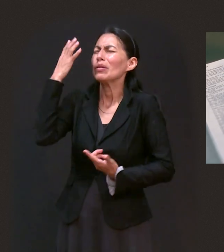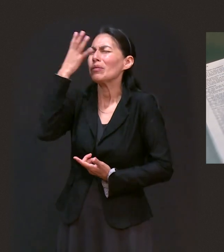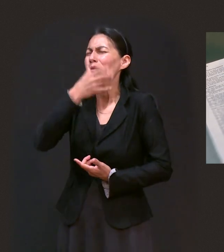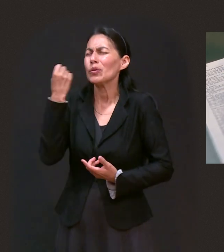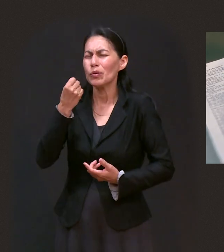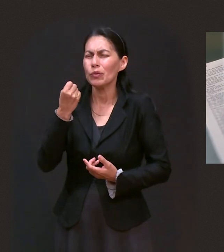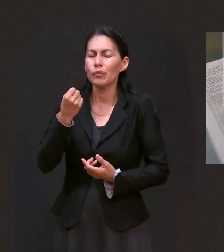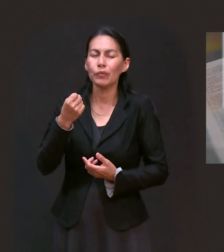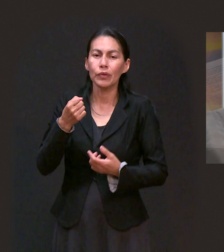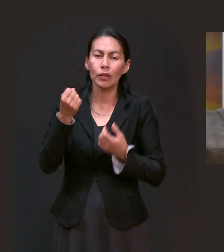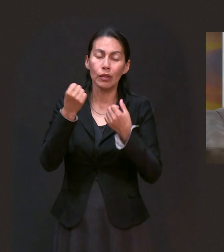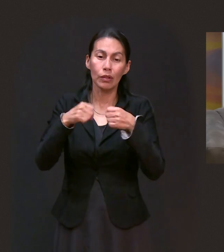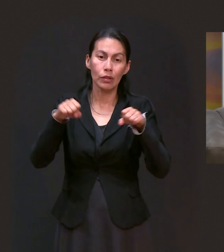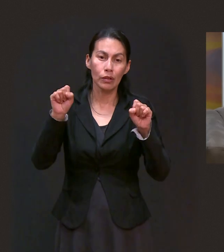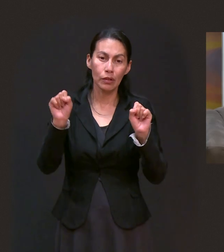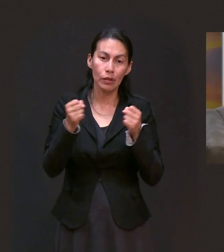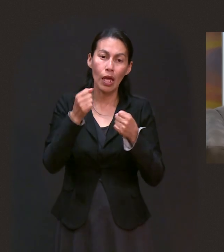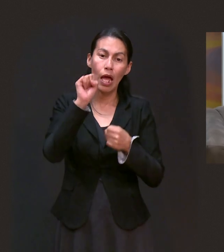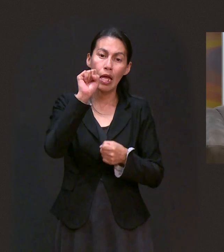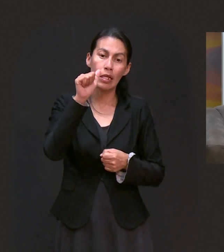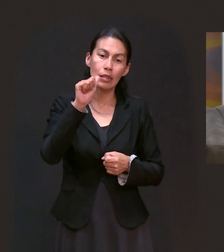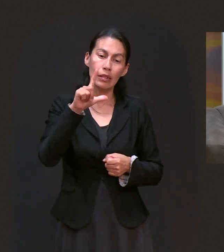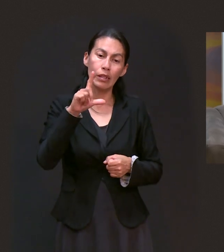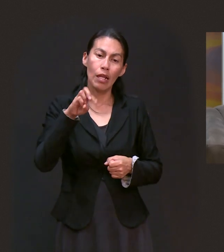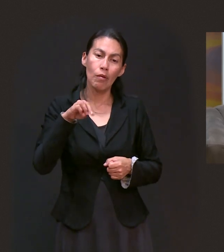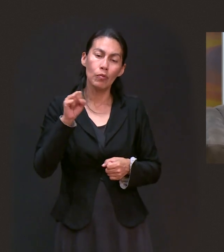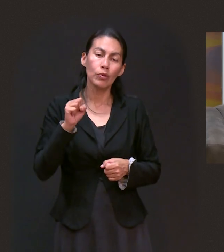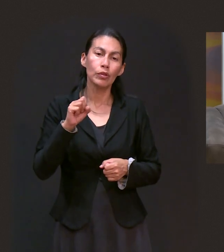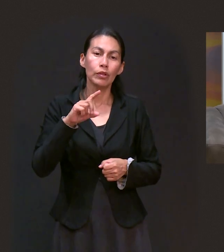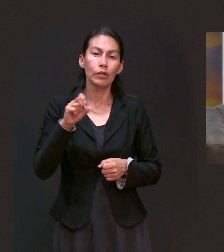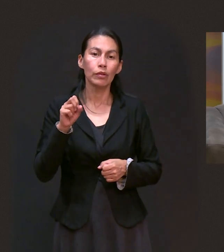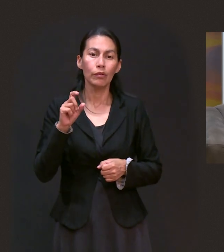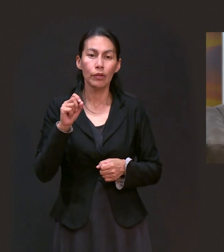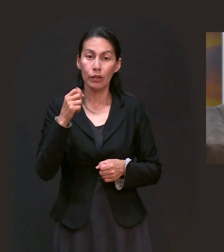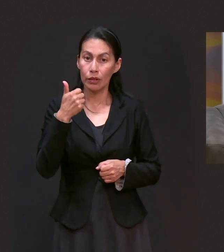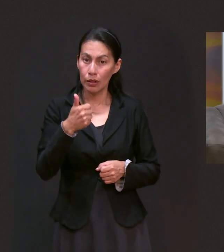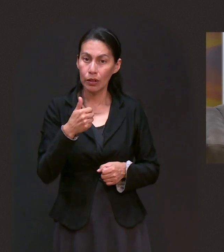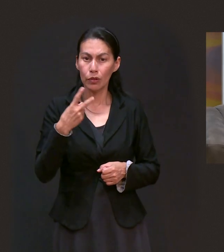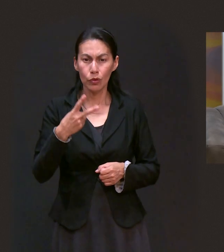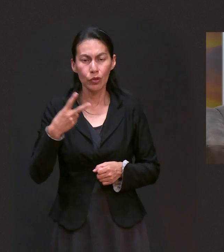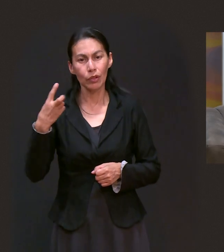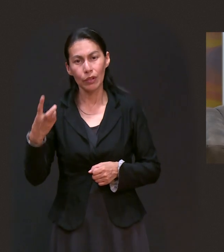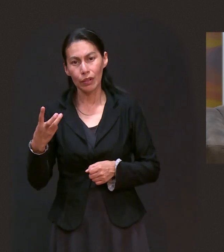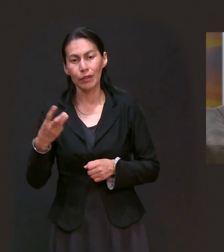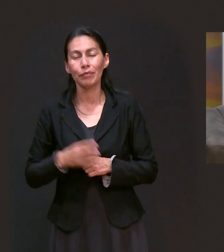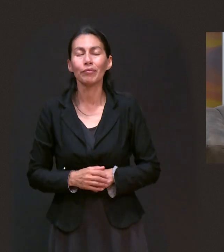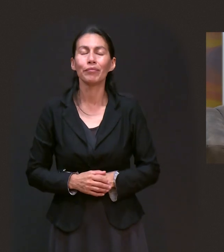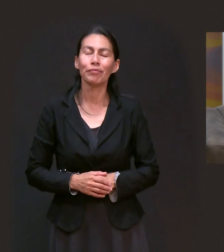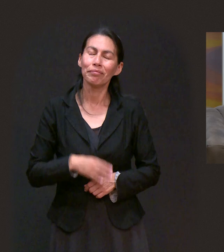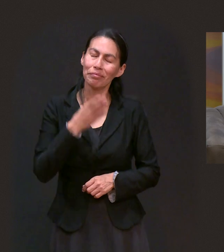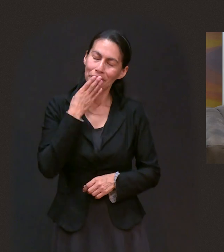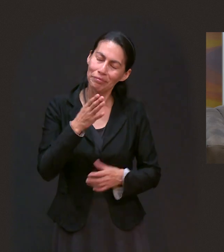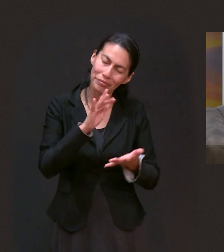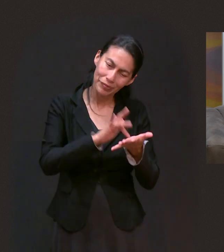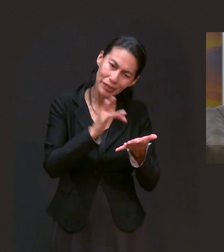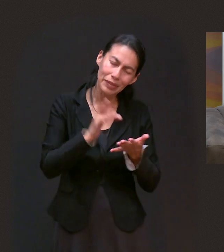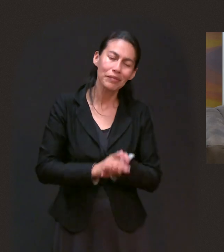gozo esa es la promesa salmo 126 2 y 3